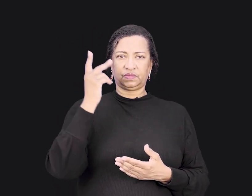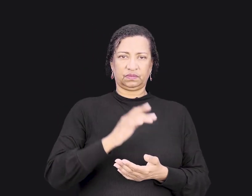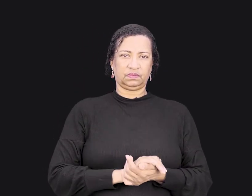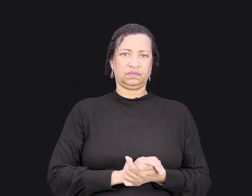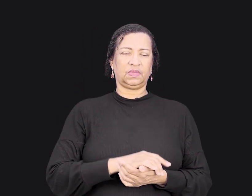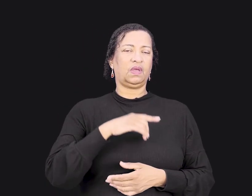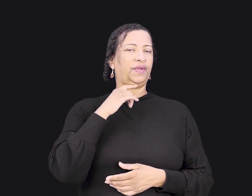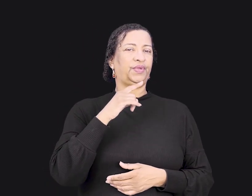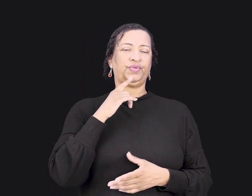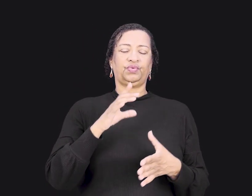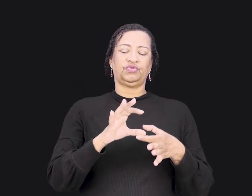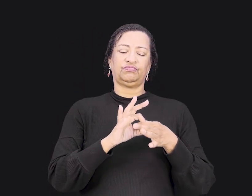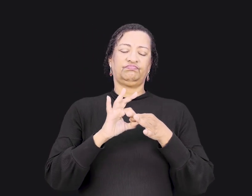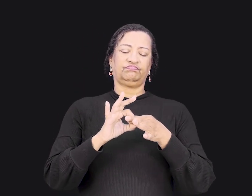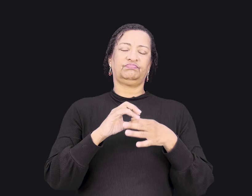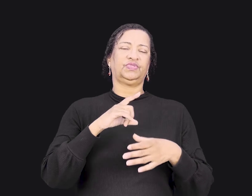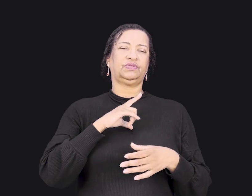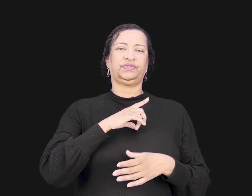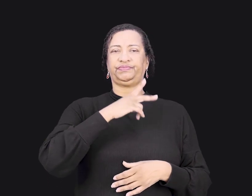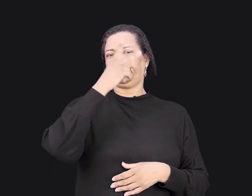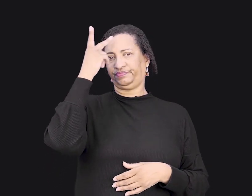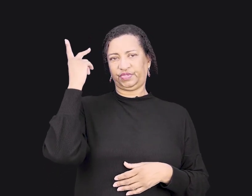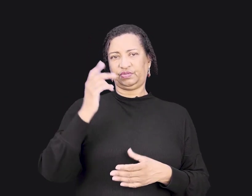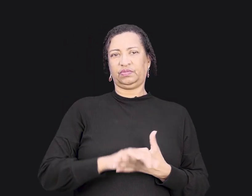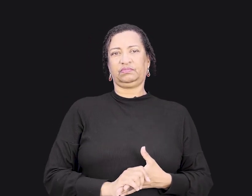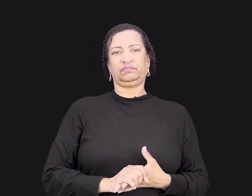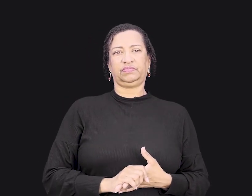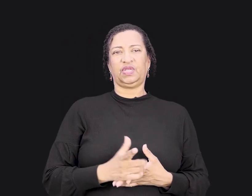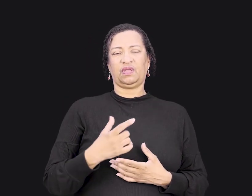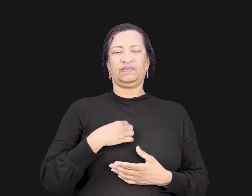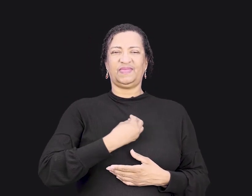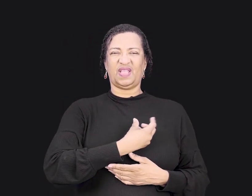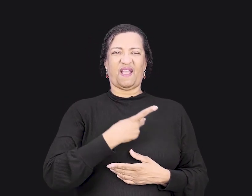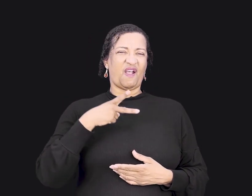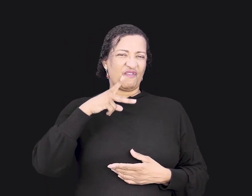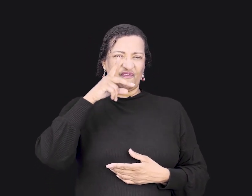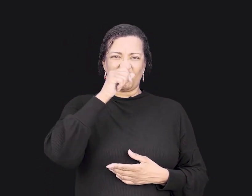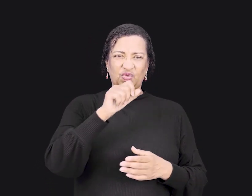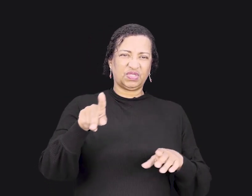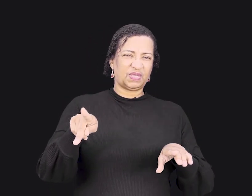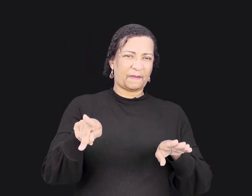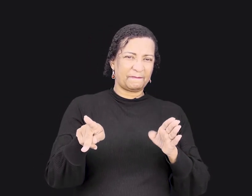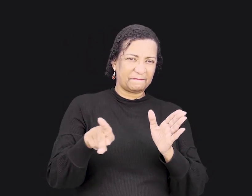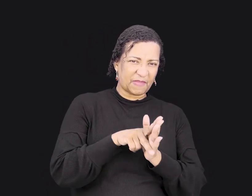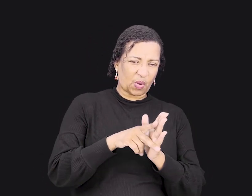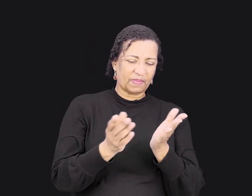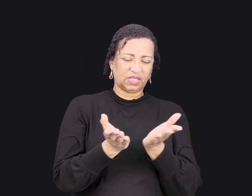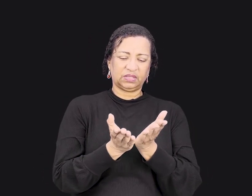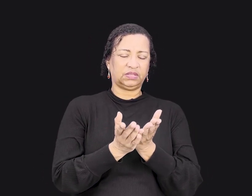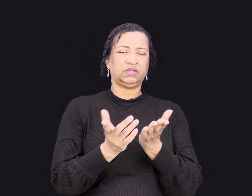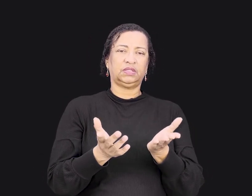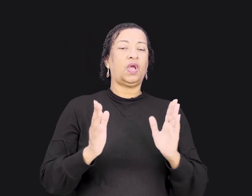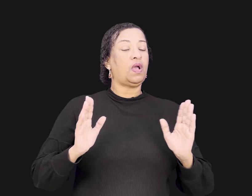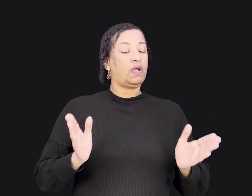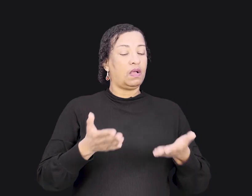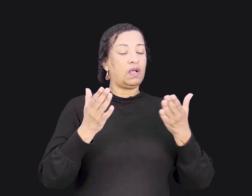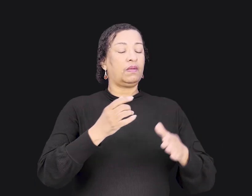ter comunhão com essas pessoas. Essa não é a força motriz das Escrituras. A motivação de João foi ensinar como